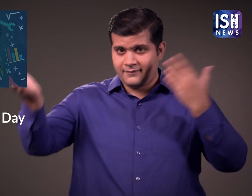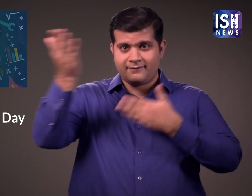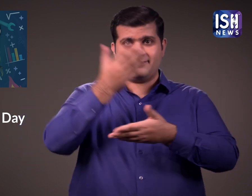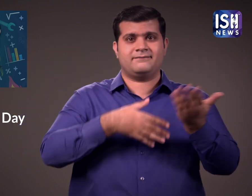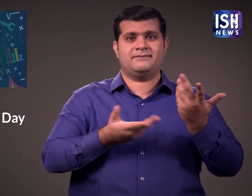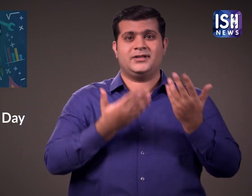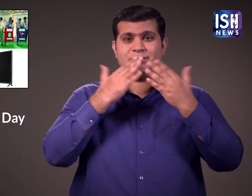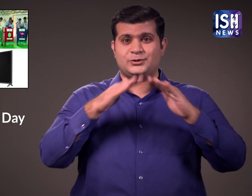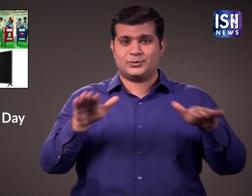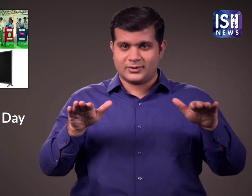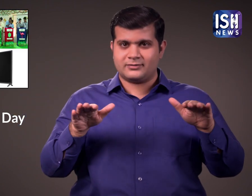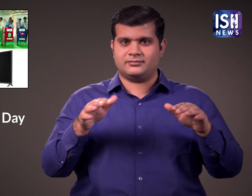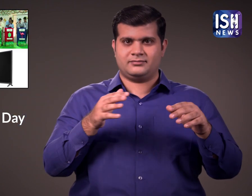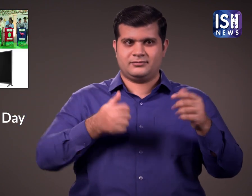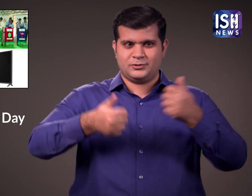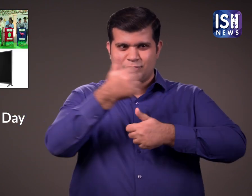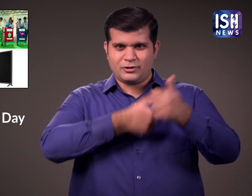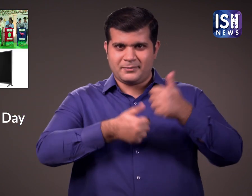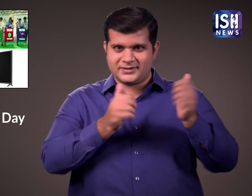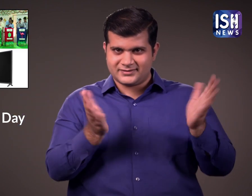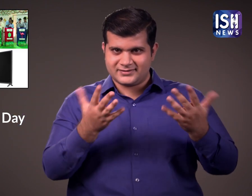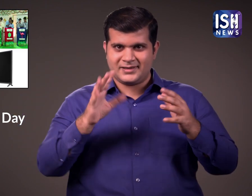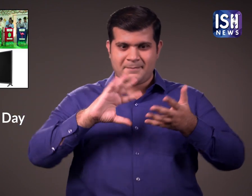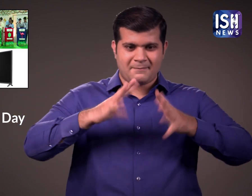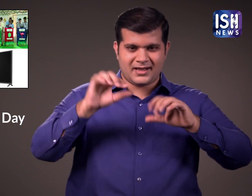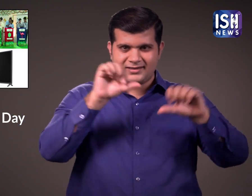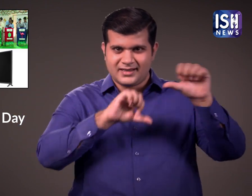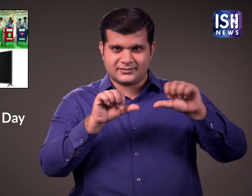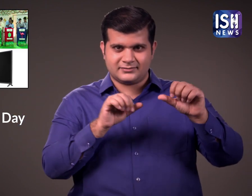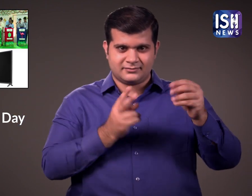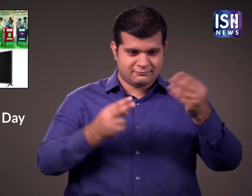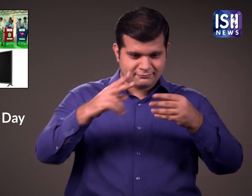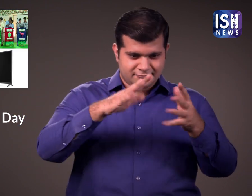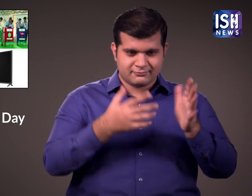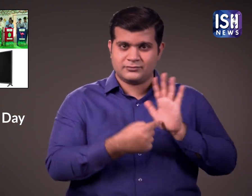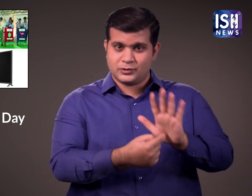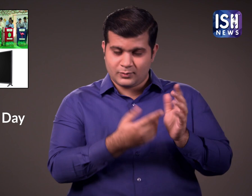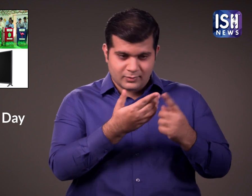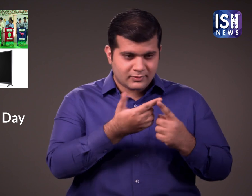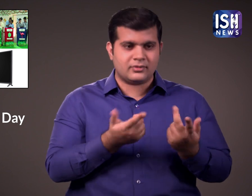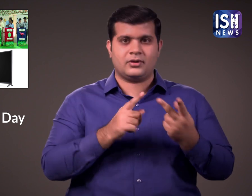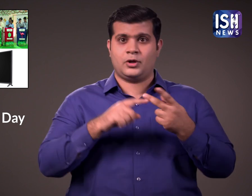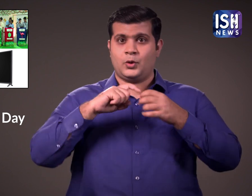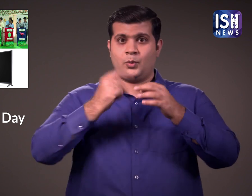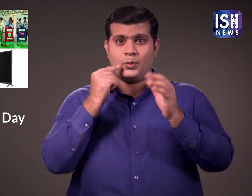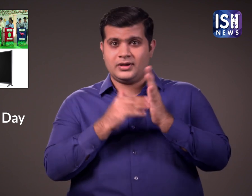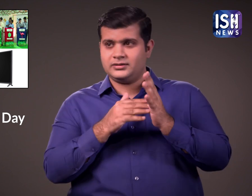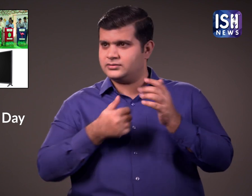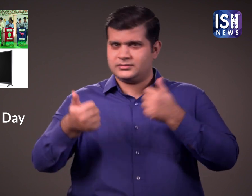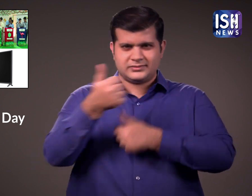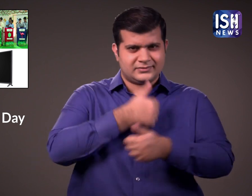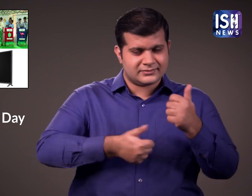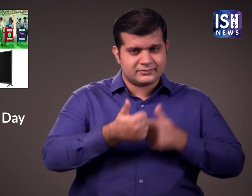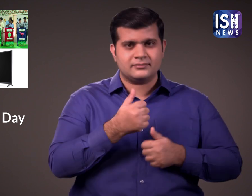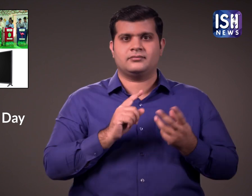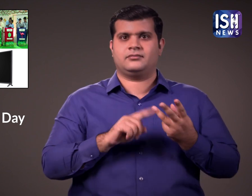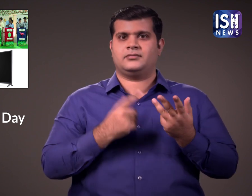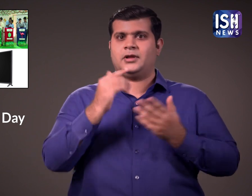प्रतियोगिताएं, विज्ञान मॉडल बनाना, क्विज, व्याख्यायन,